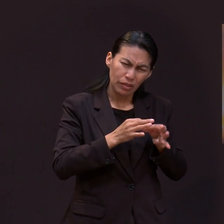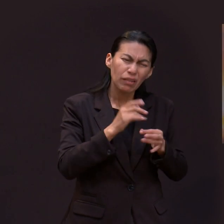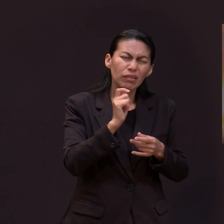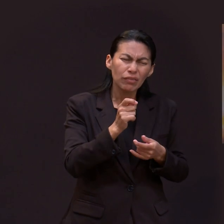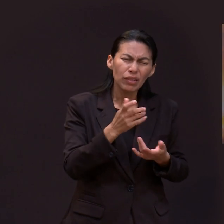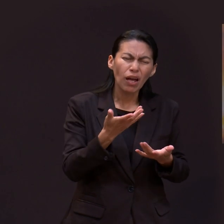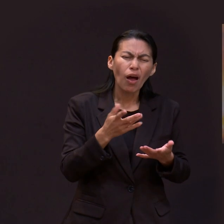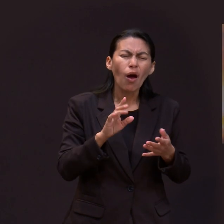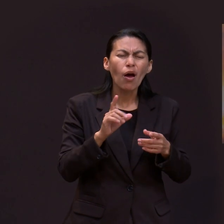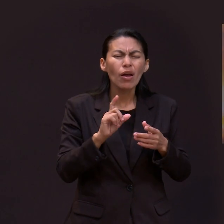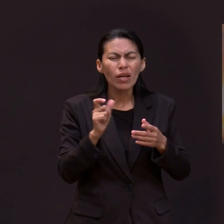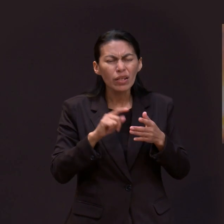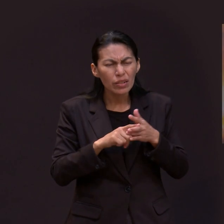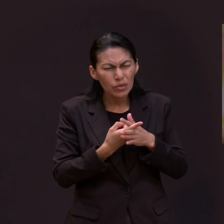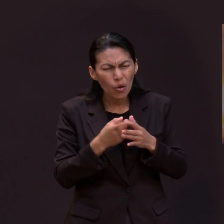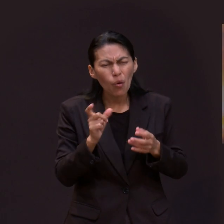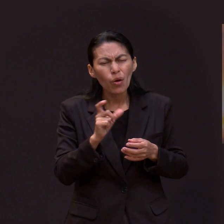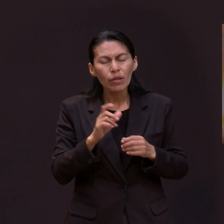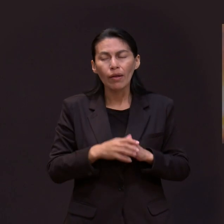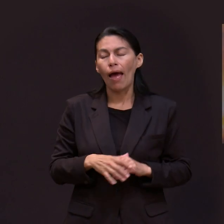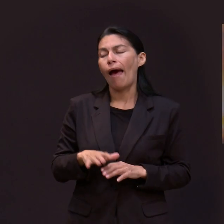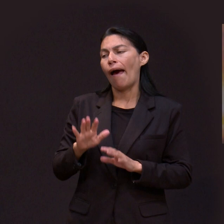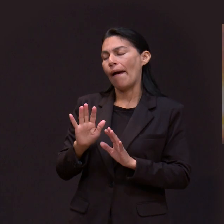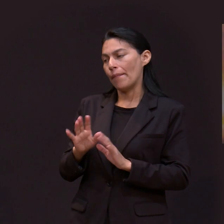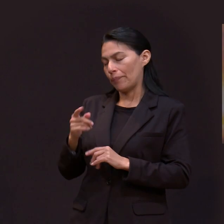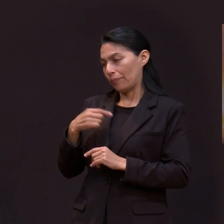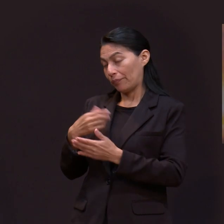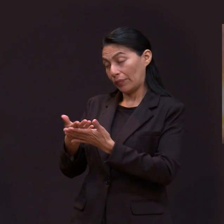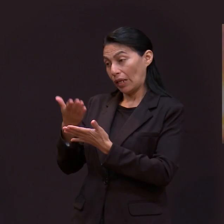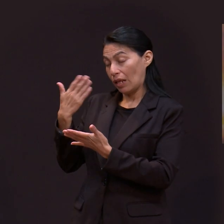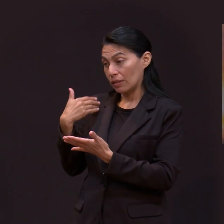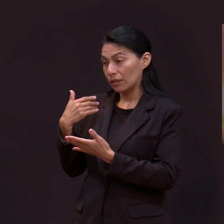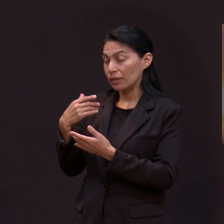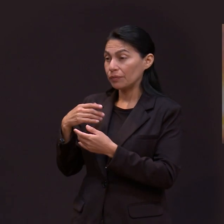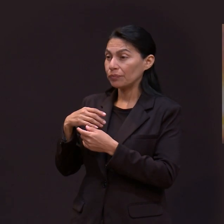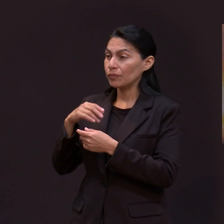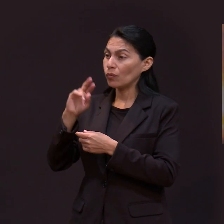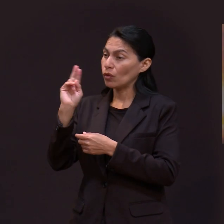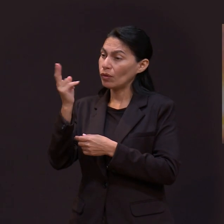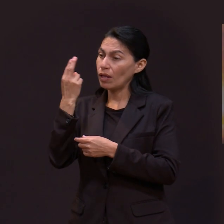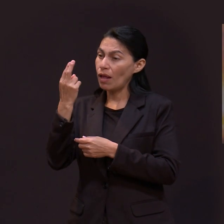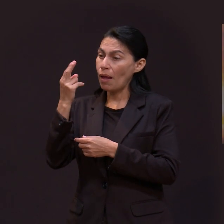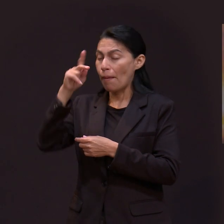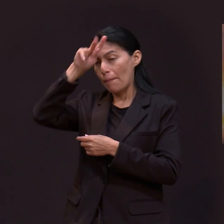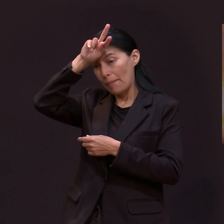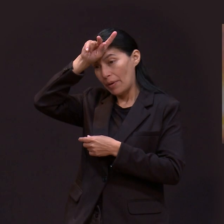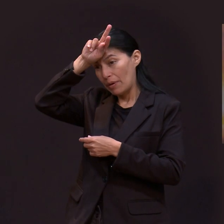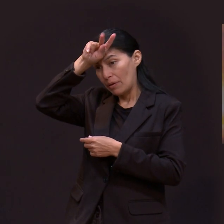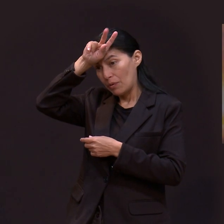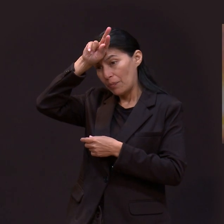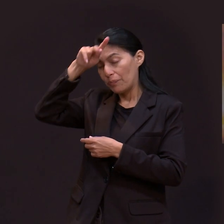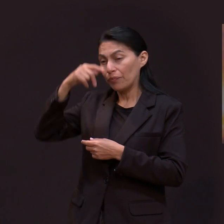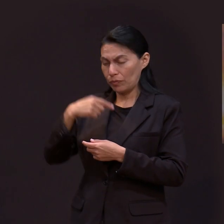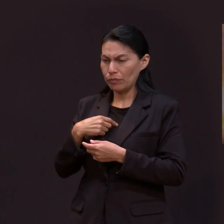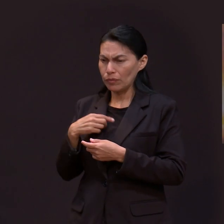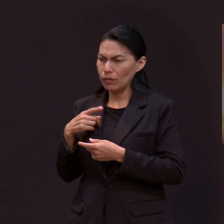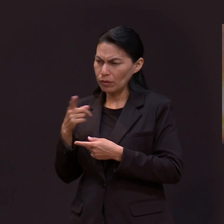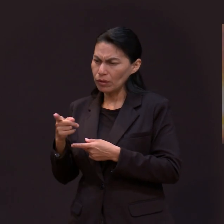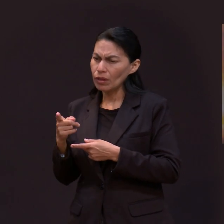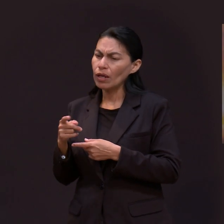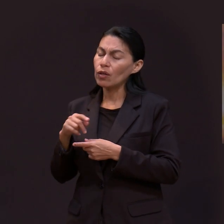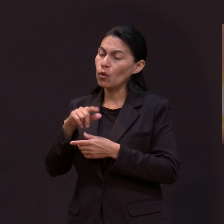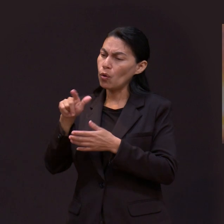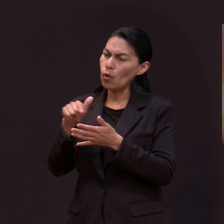allí esté estuvimos en la ciudad él y más trabajando en la universidad pero en junio y esta universidad tiene una